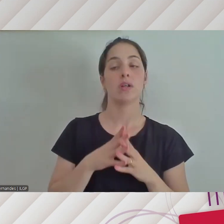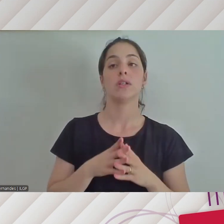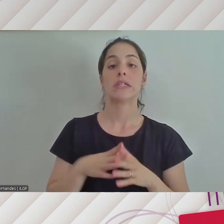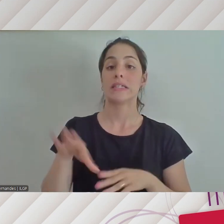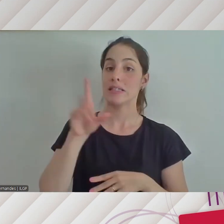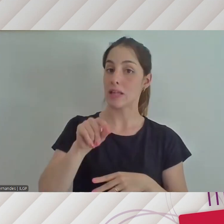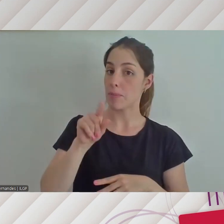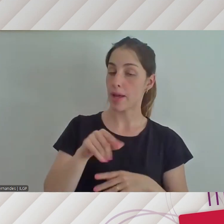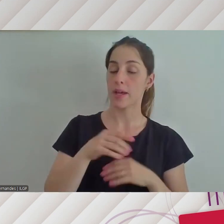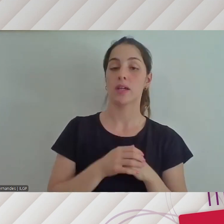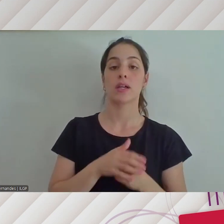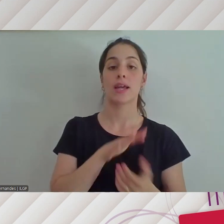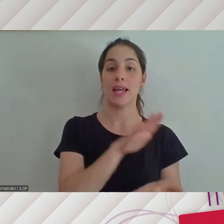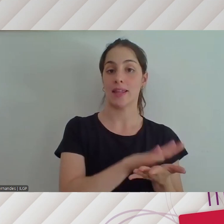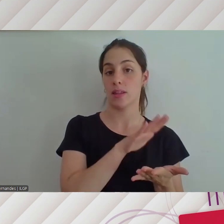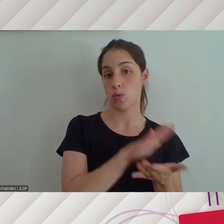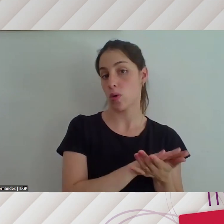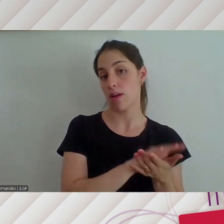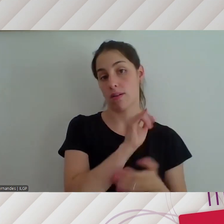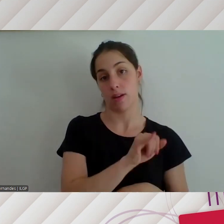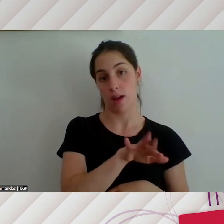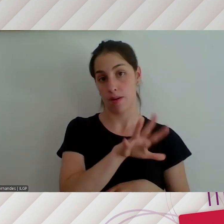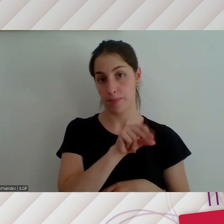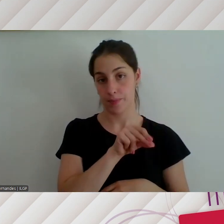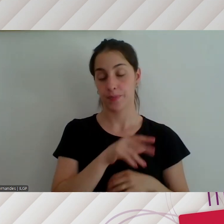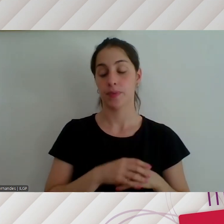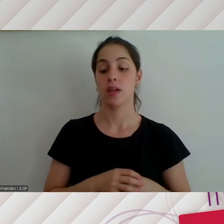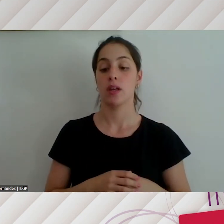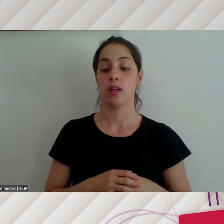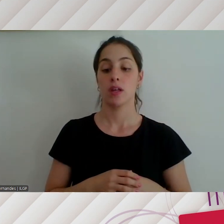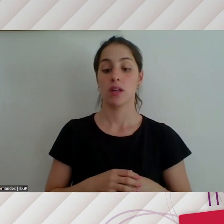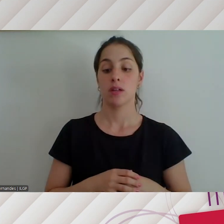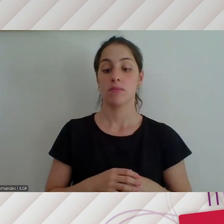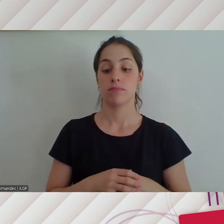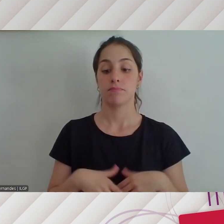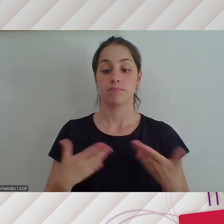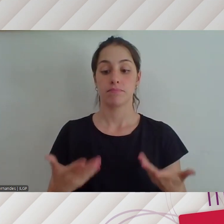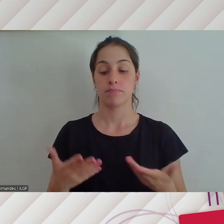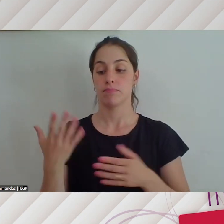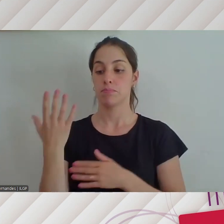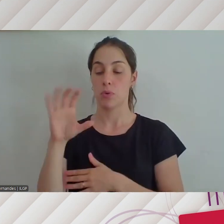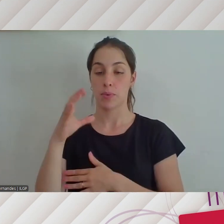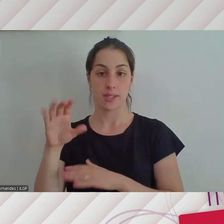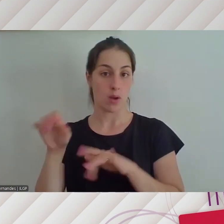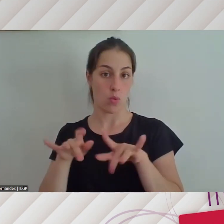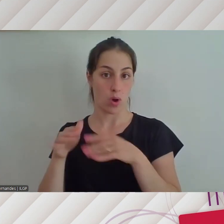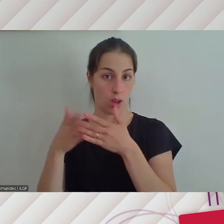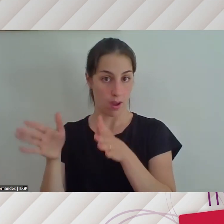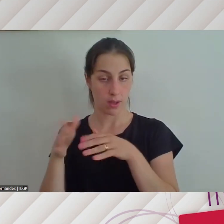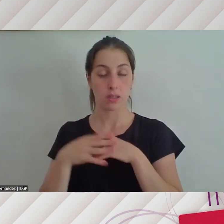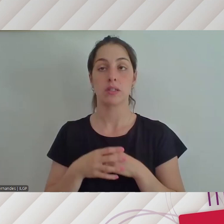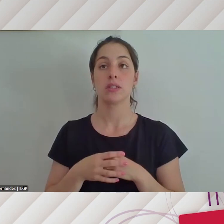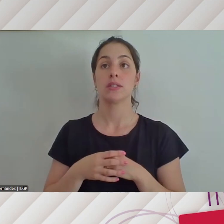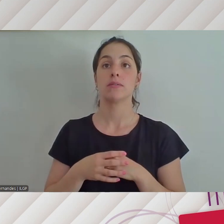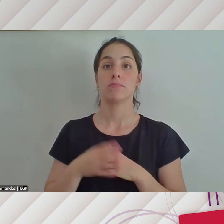pouco referido. O INA pretende, quer através das publicações online, divulgadas também